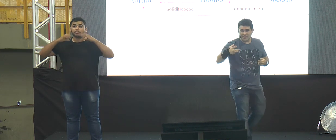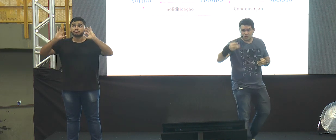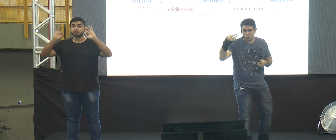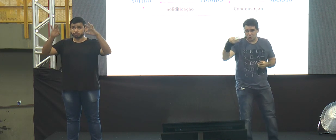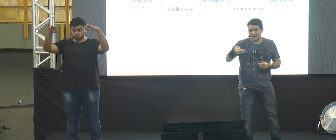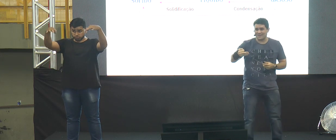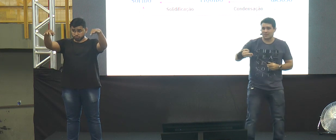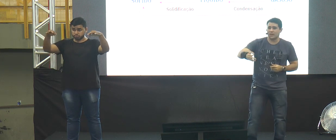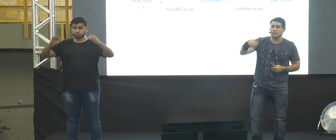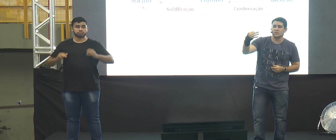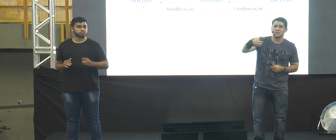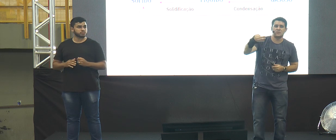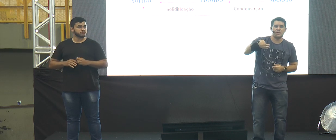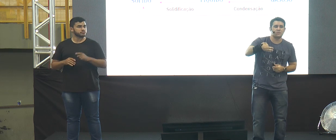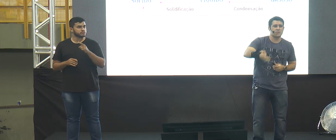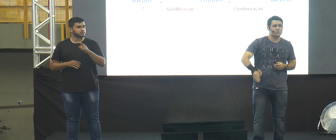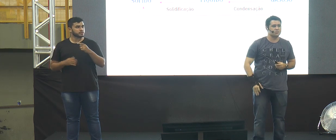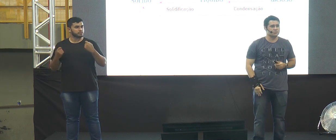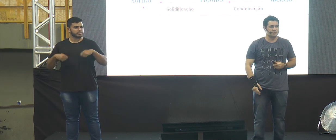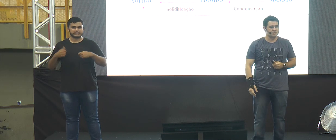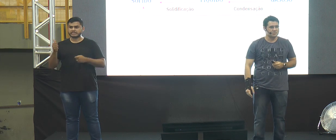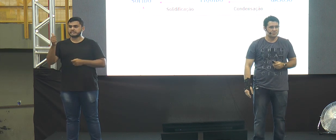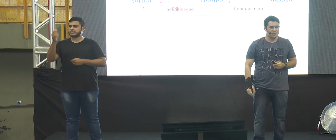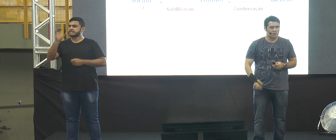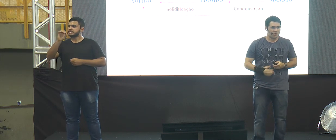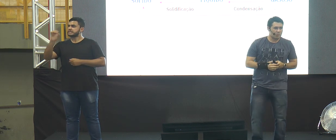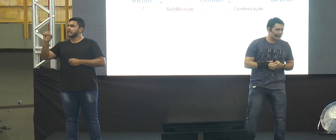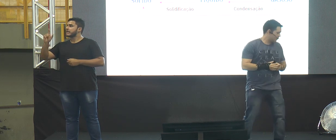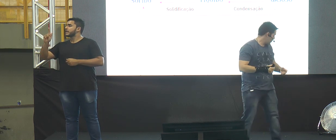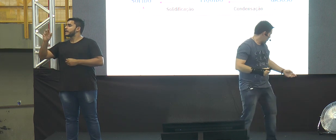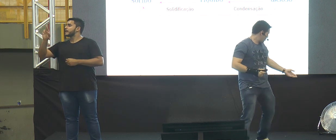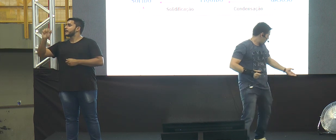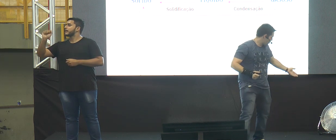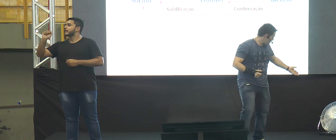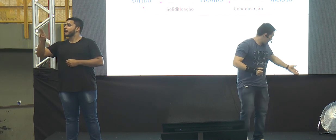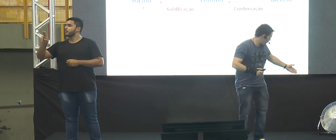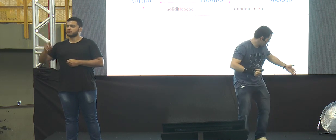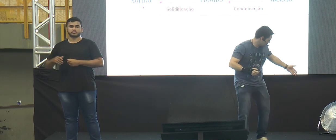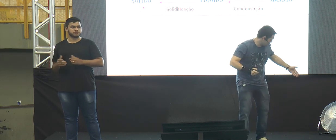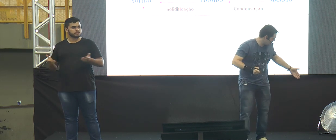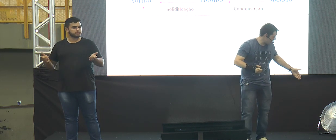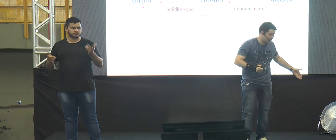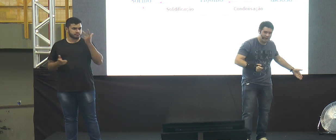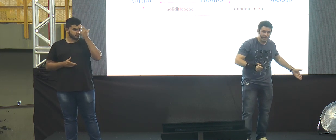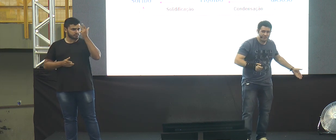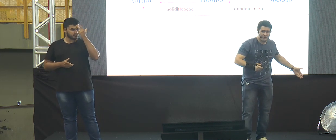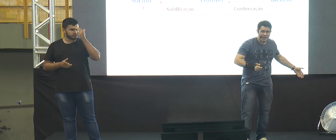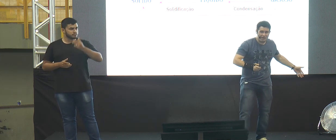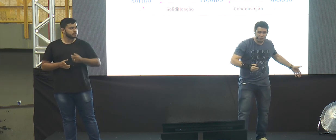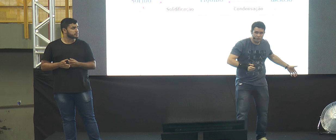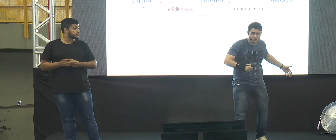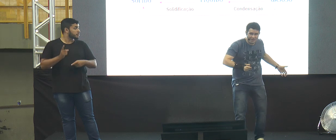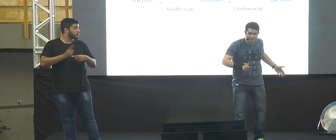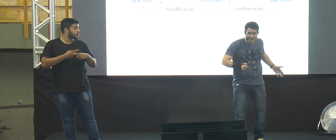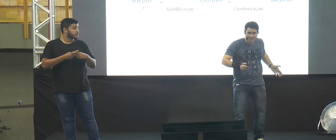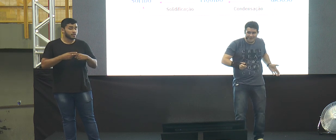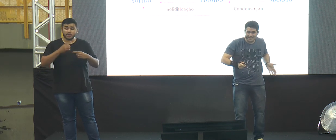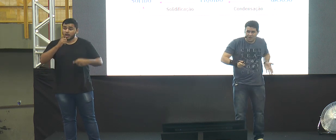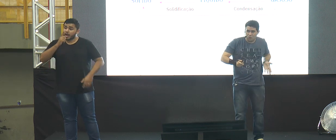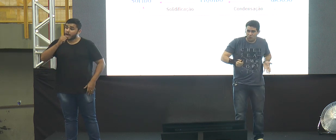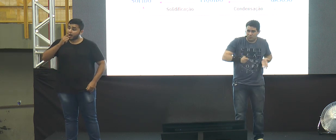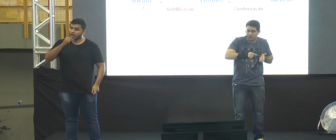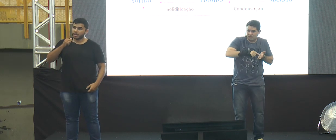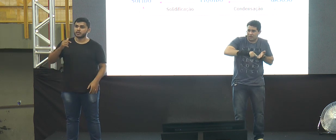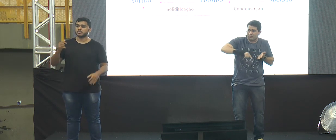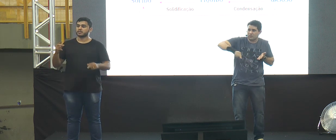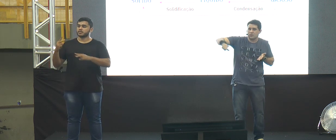ela precisou chegar à temperatura de 100 graus Celsius? Não, porque aqui, ó, com a fonte de ar vai batendo